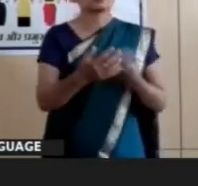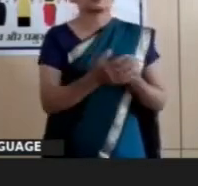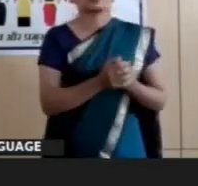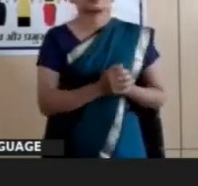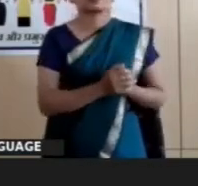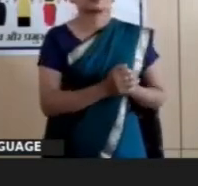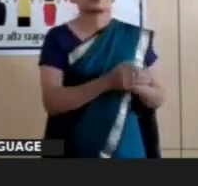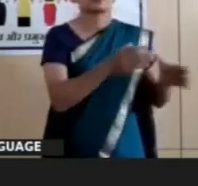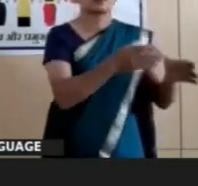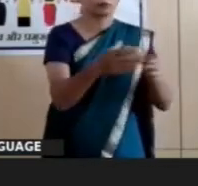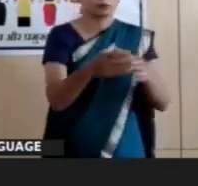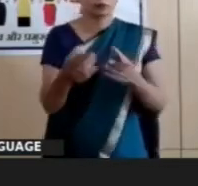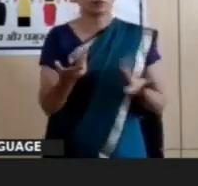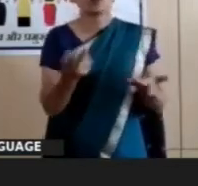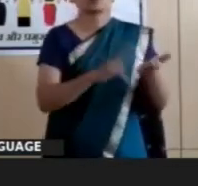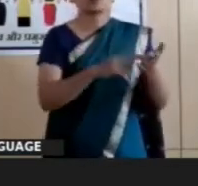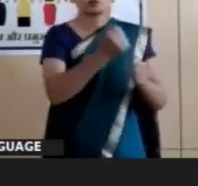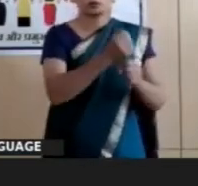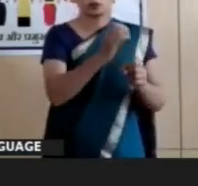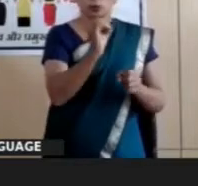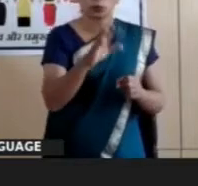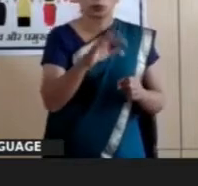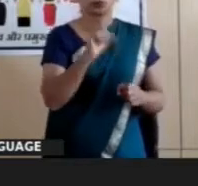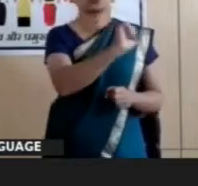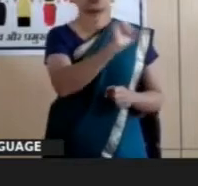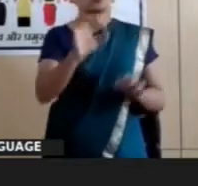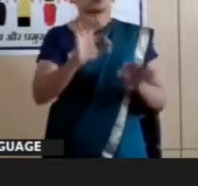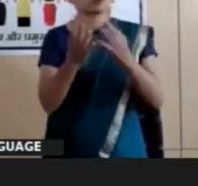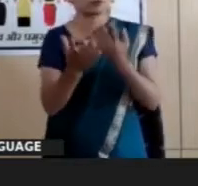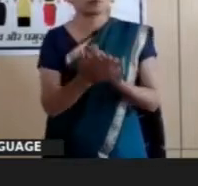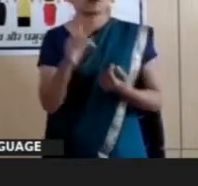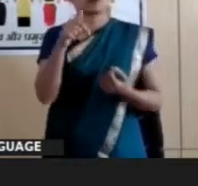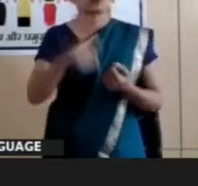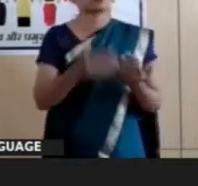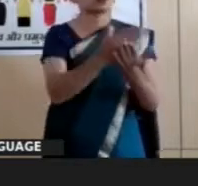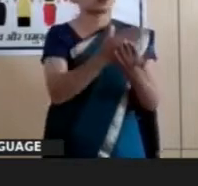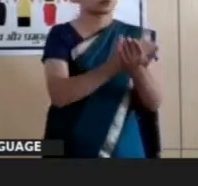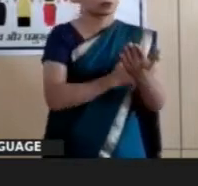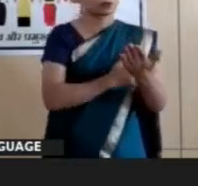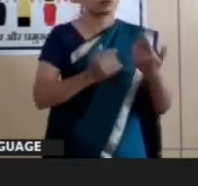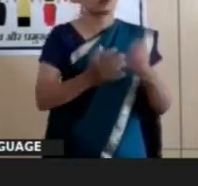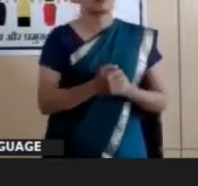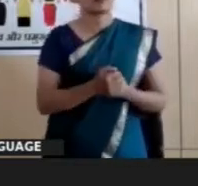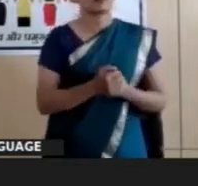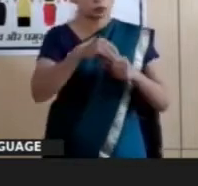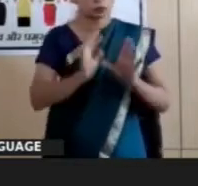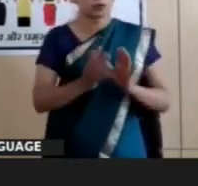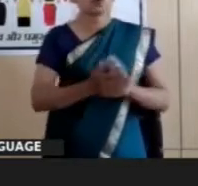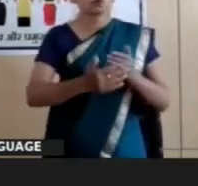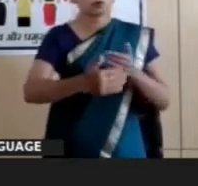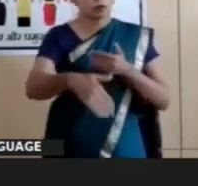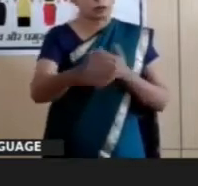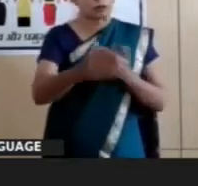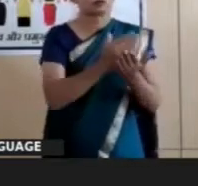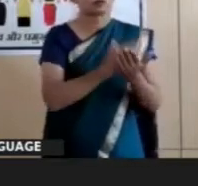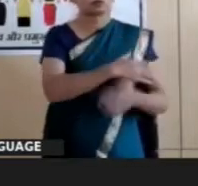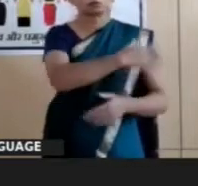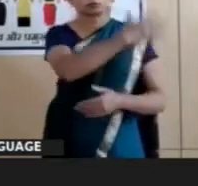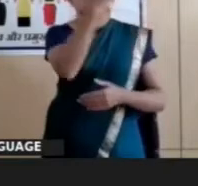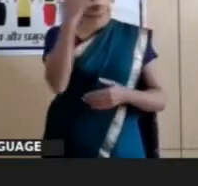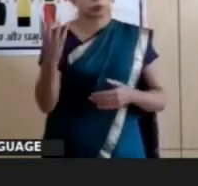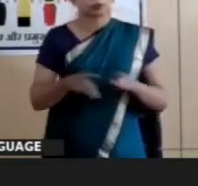भाई बहन, उनके परिवारजन, एनजीओ, गैर सरकारी संस्था, जितने भी आज के कार्यक्रम में और आगे ये सारे कार्यक्रम में हमारे